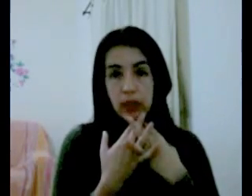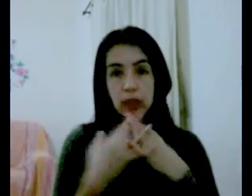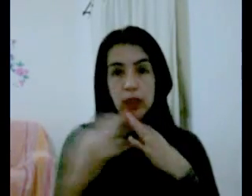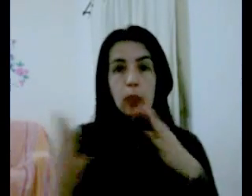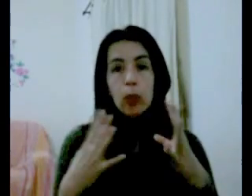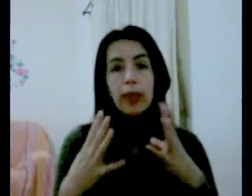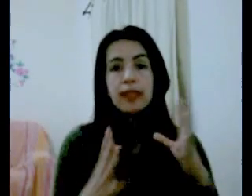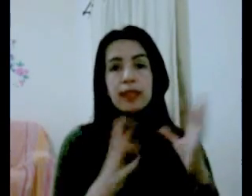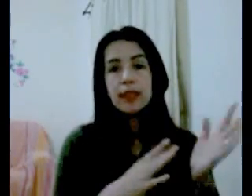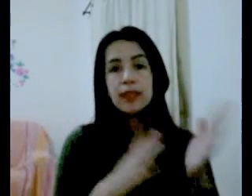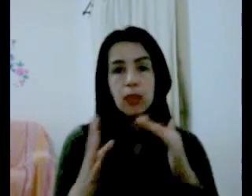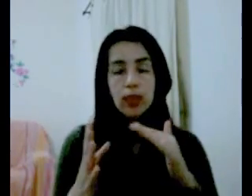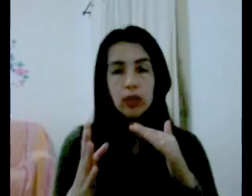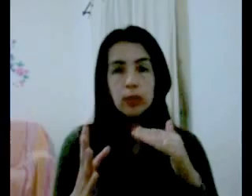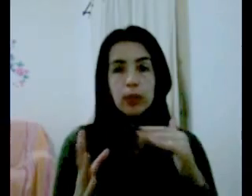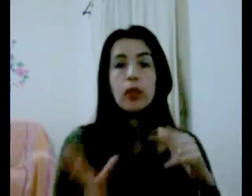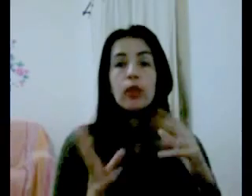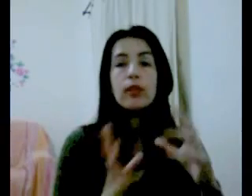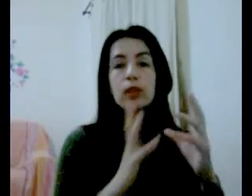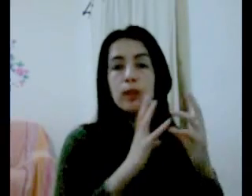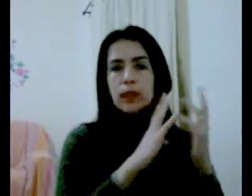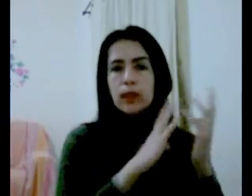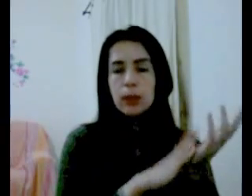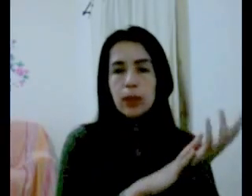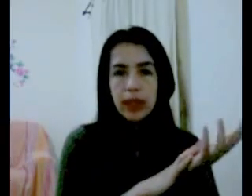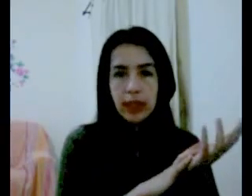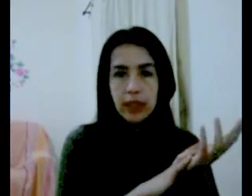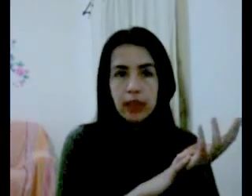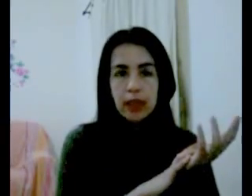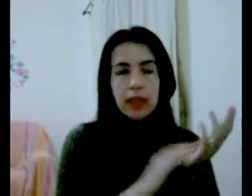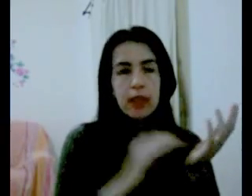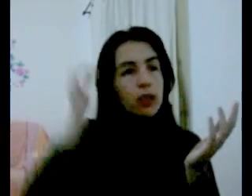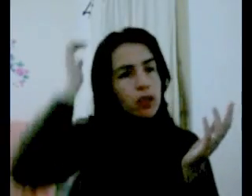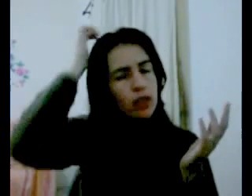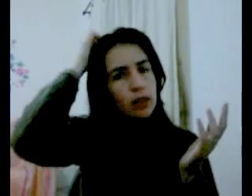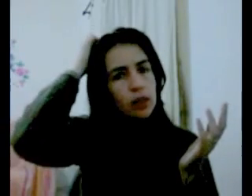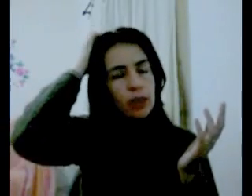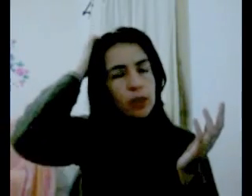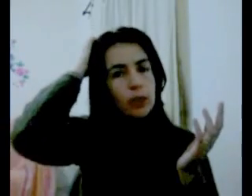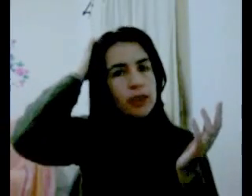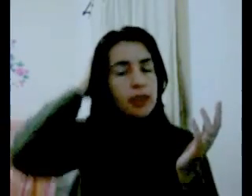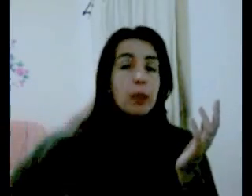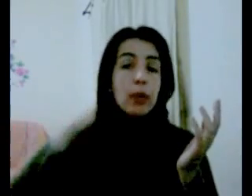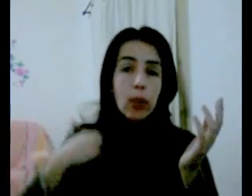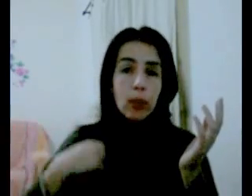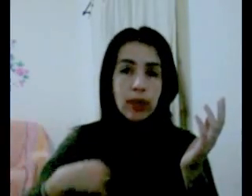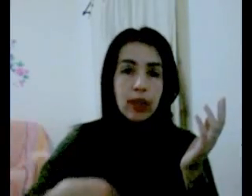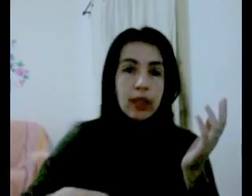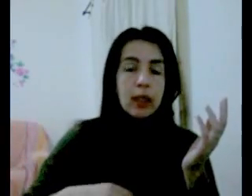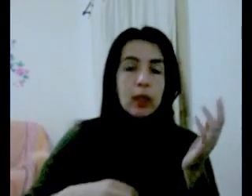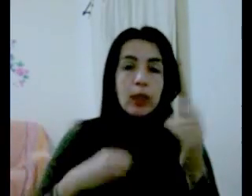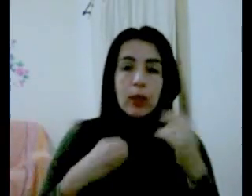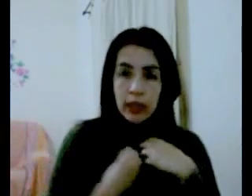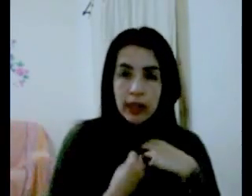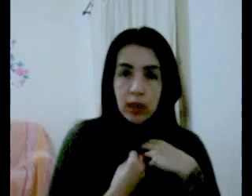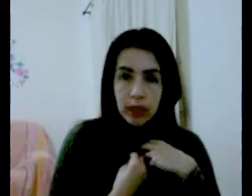porque ele não tinha como comparar se cresceu ou não, porque eu não levei os meus exames pra ele. Daí eu falei, nossa, doutor, mas como assim, que mioma? Eu achei que ele